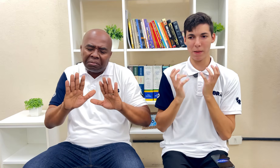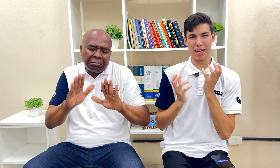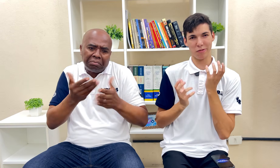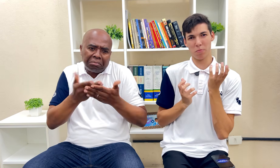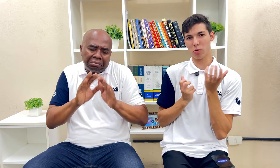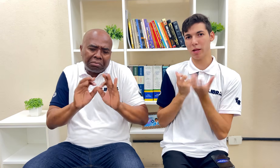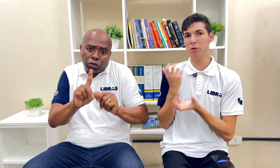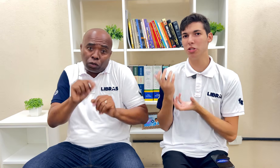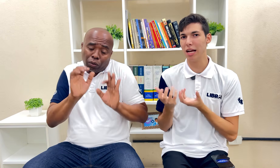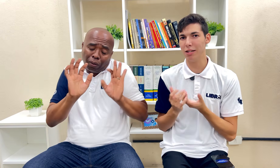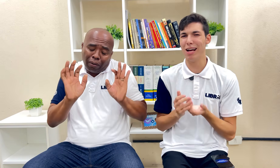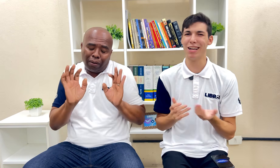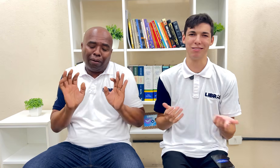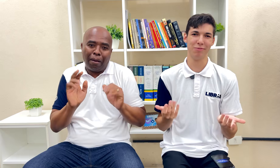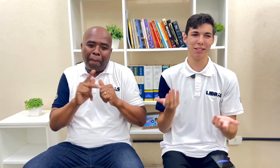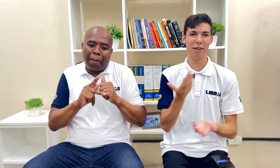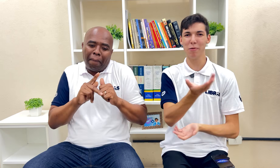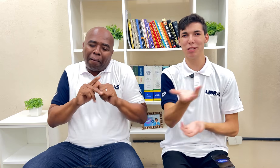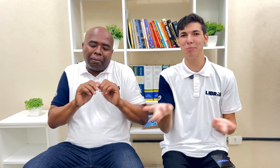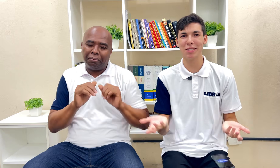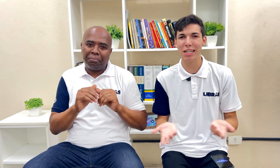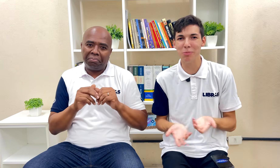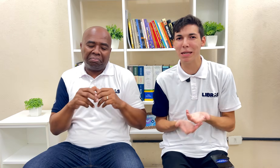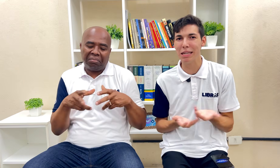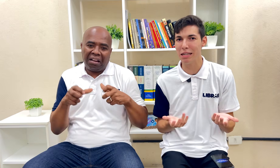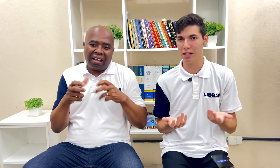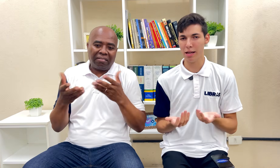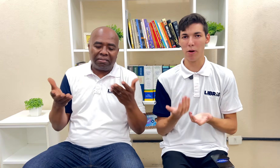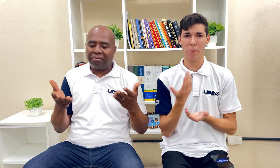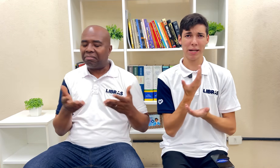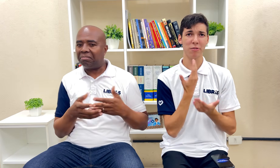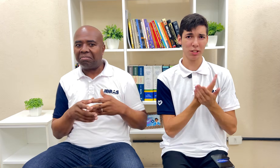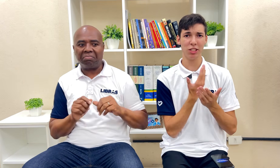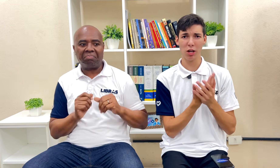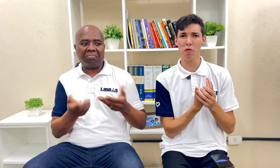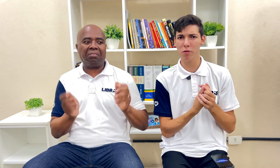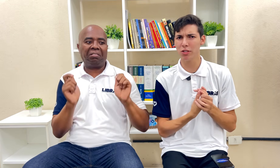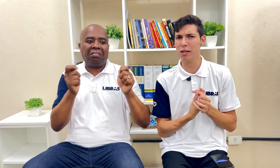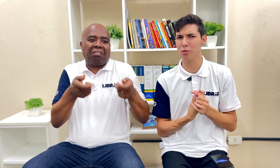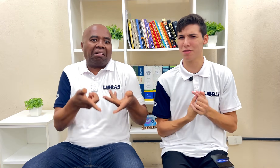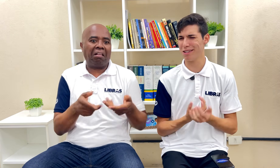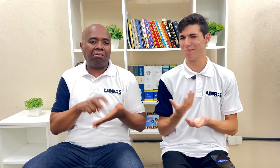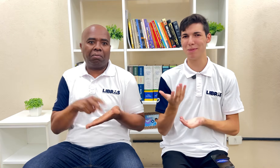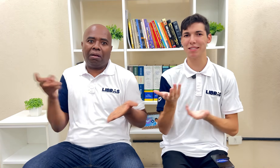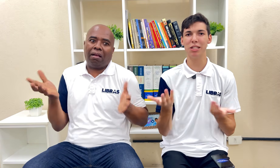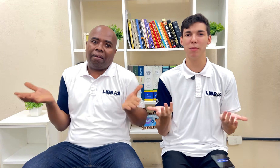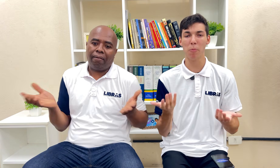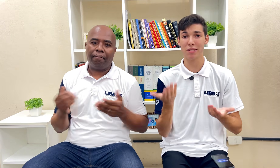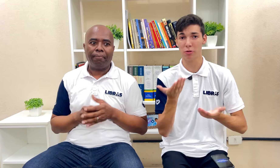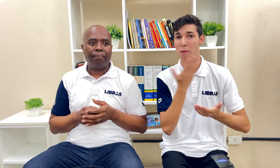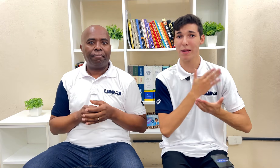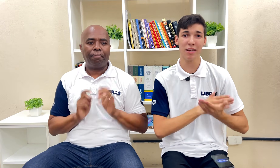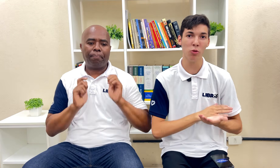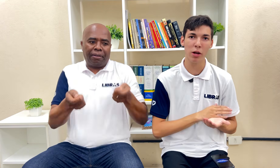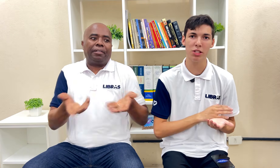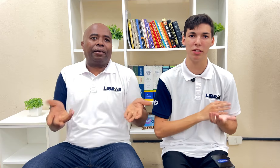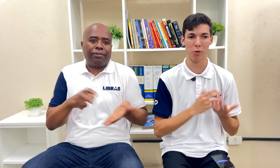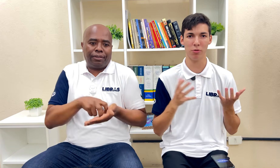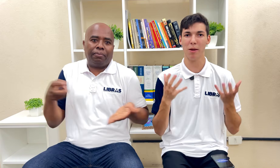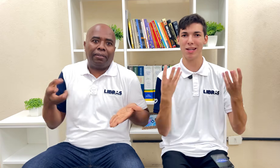parece um pouco debochado. Ele tá falando pra gente pescar de manhã. É uma pregação que a gente já ouviu já, inclusive. Ele pescar de manhã, o pescador ele pesca à noite. É quando tem mais